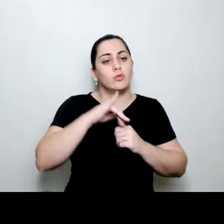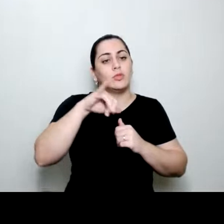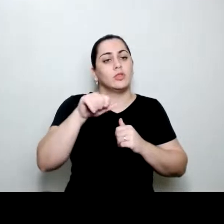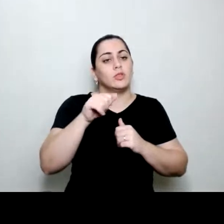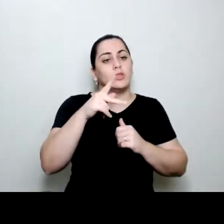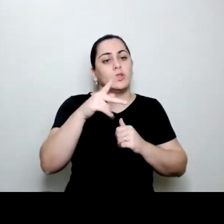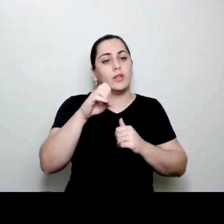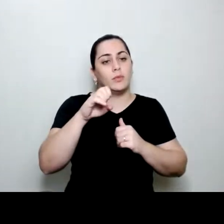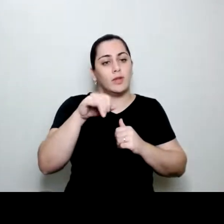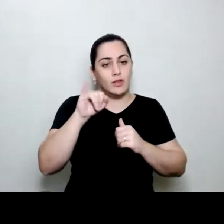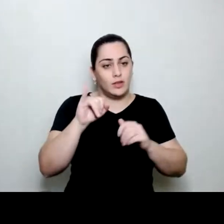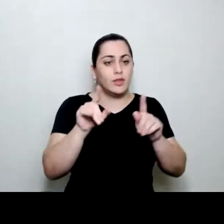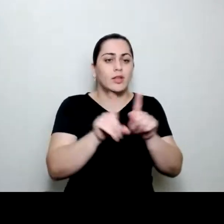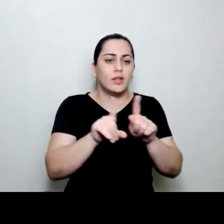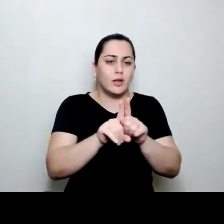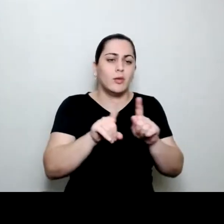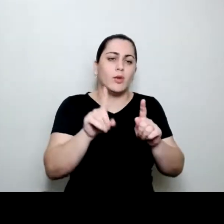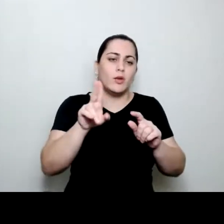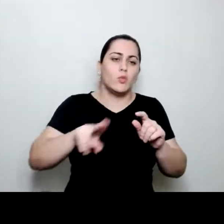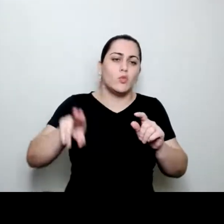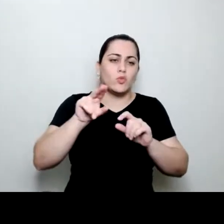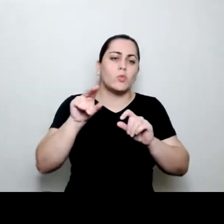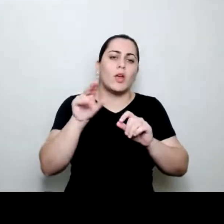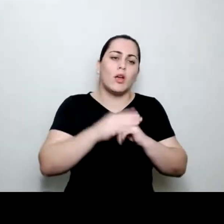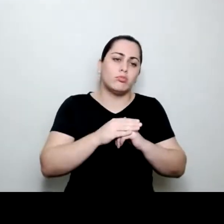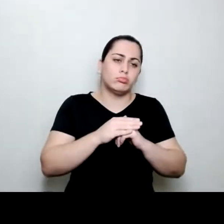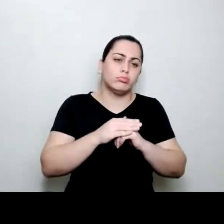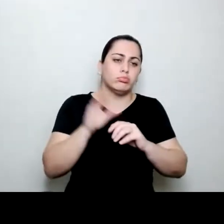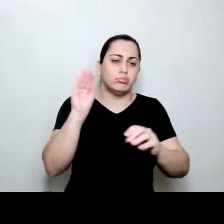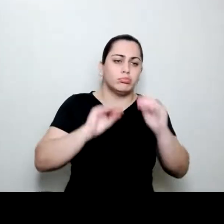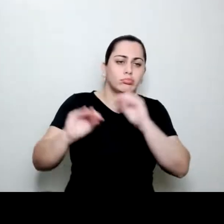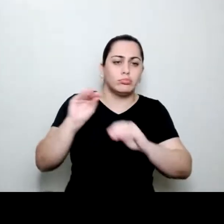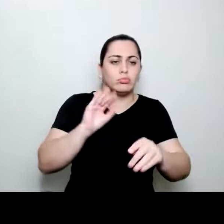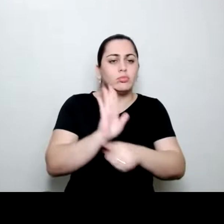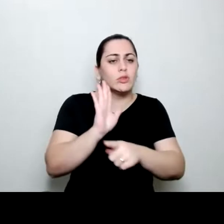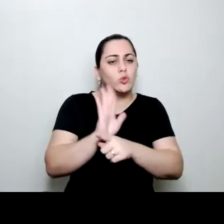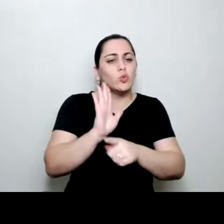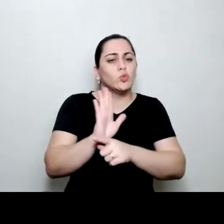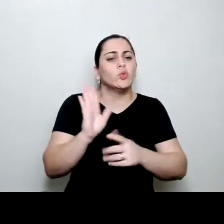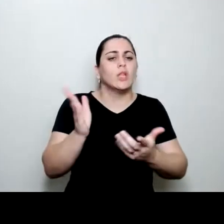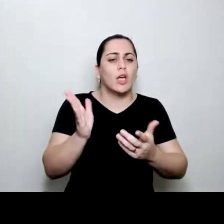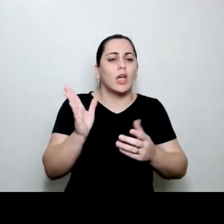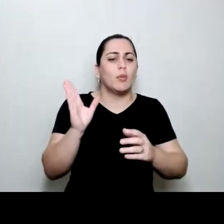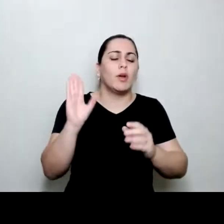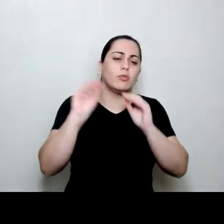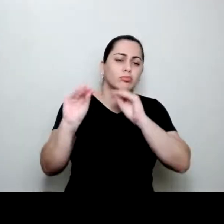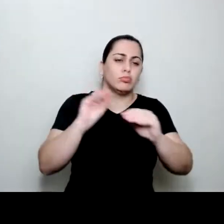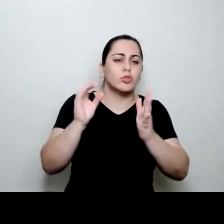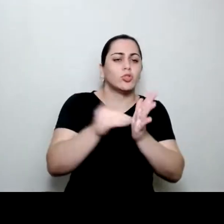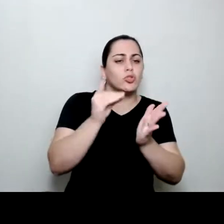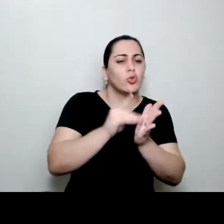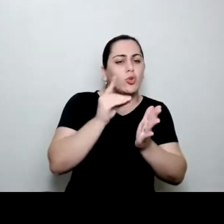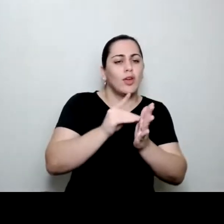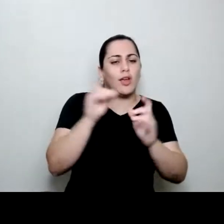desenvolvendo para edição colaborativa e publicação de dicionários